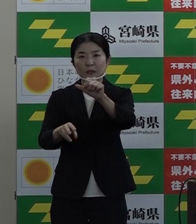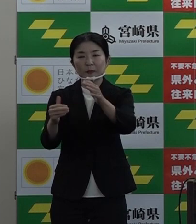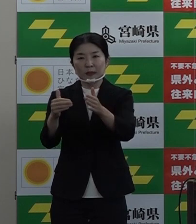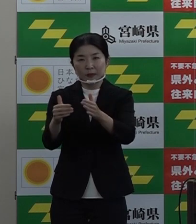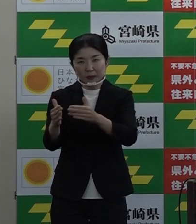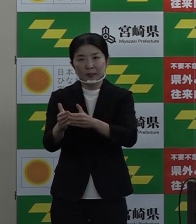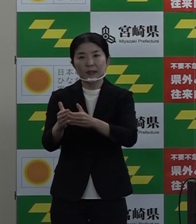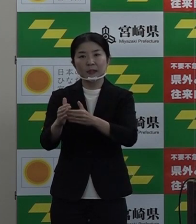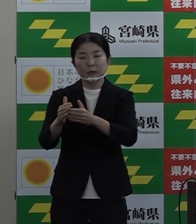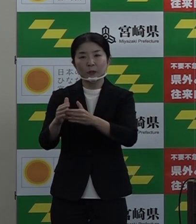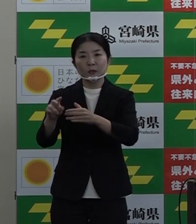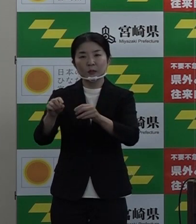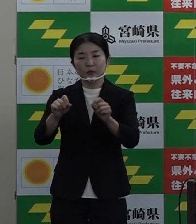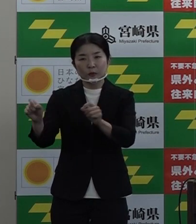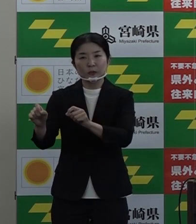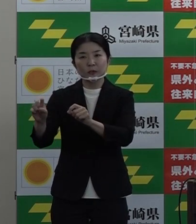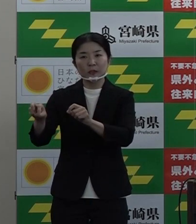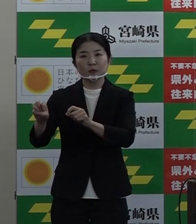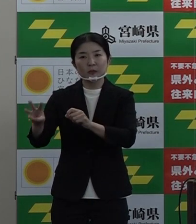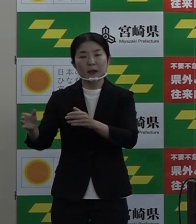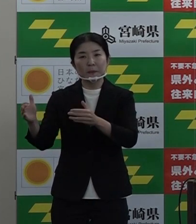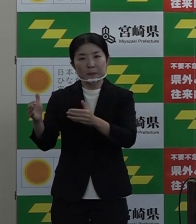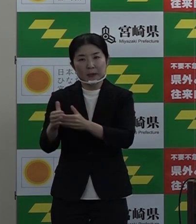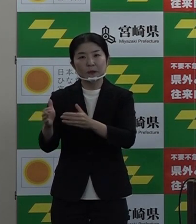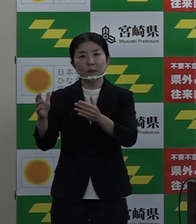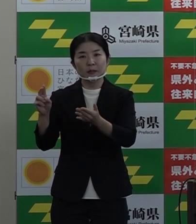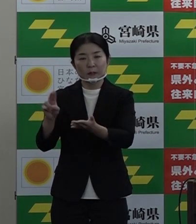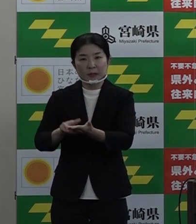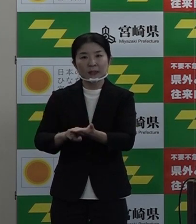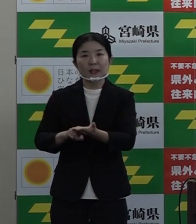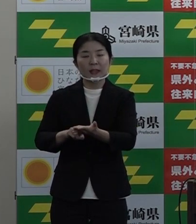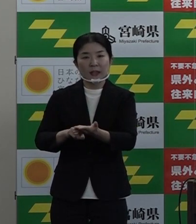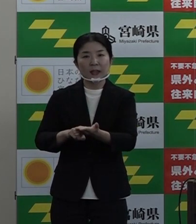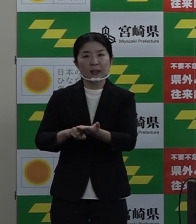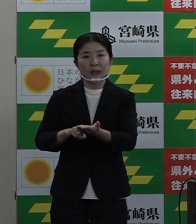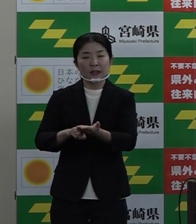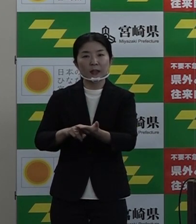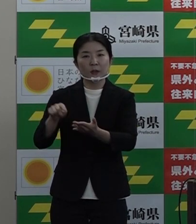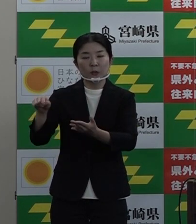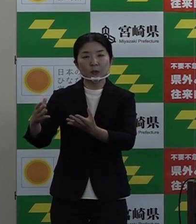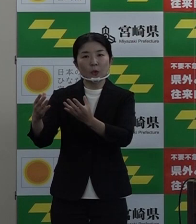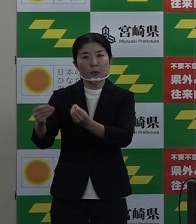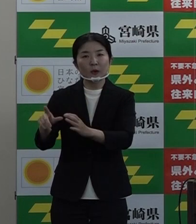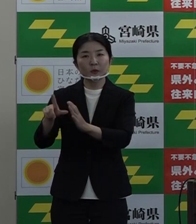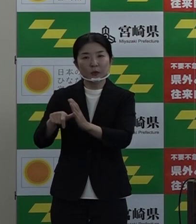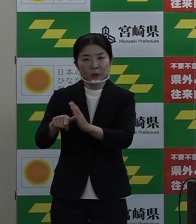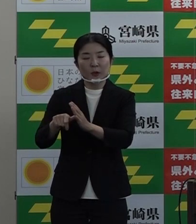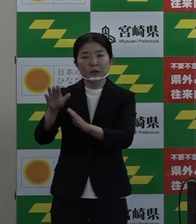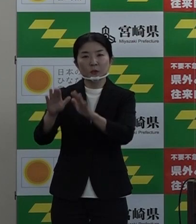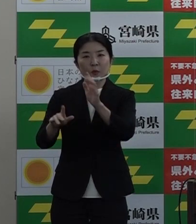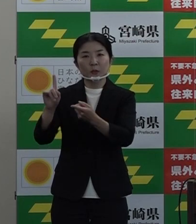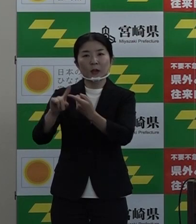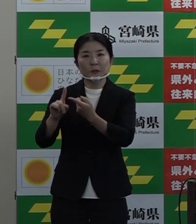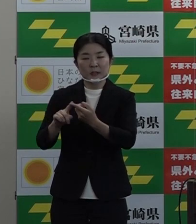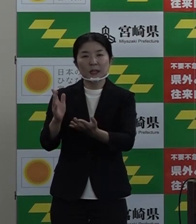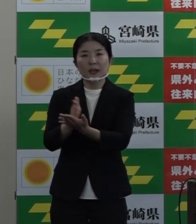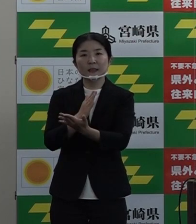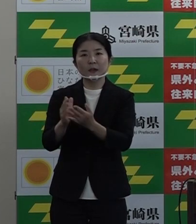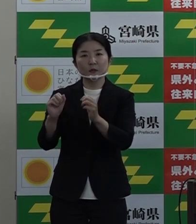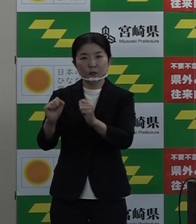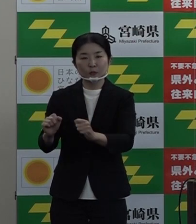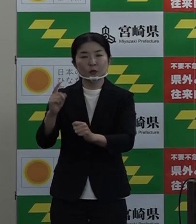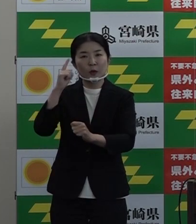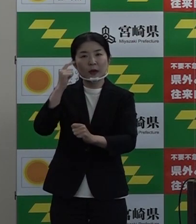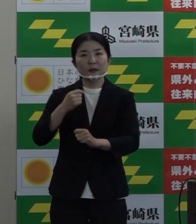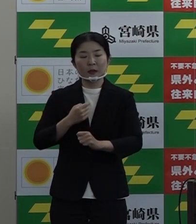日までということで指定をさせていただき、周期については状況を見極めて判断をするということで考